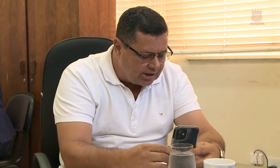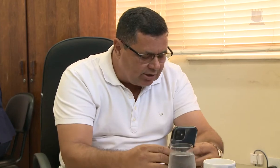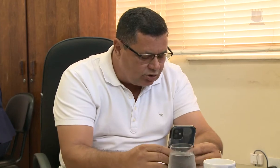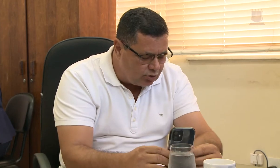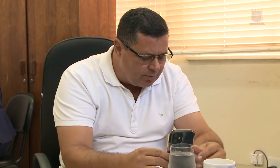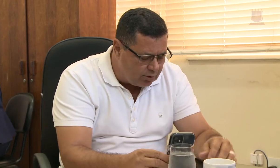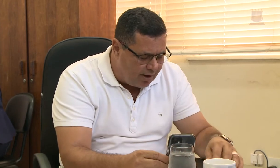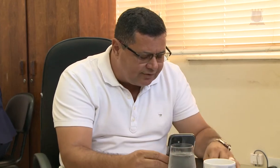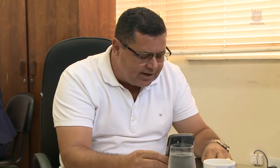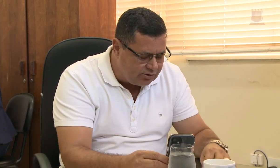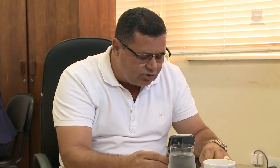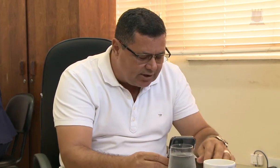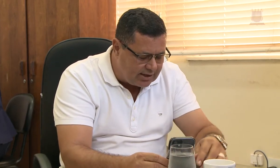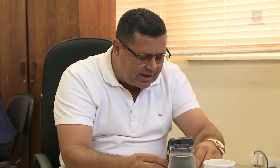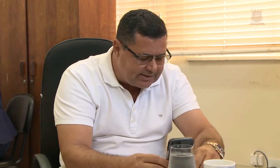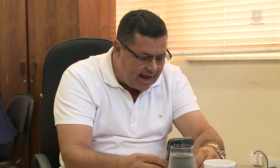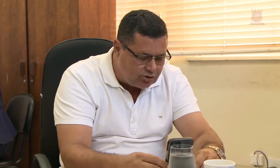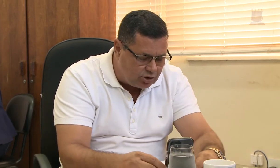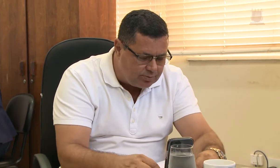Indicação de número